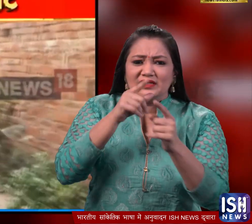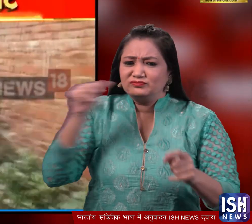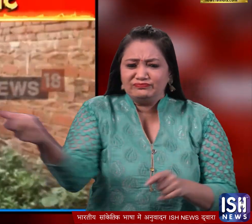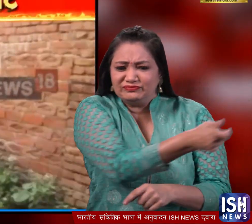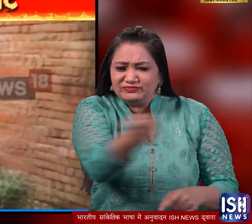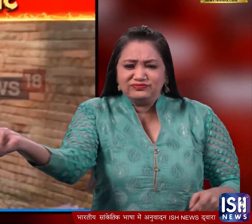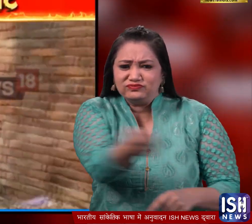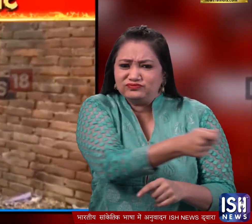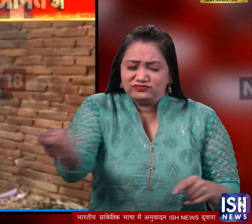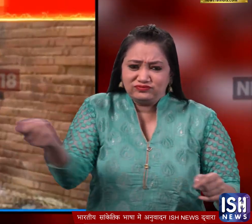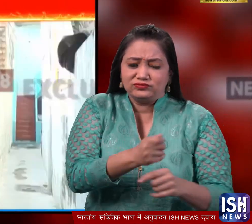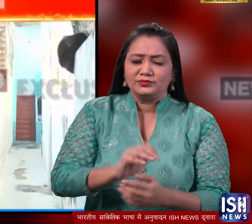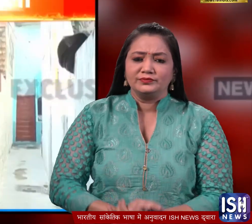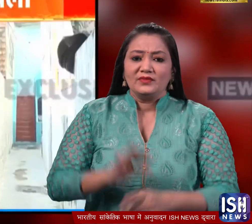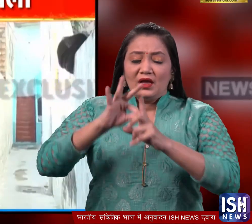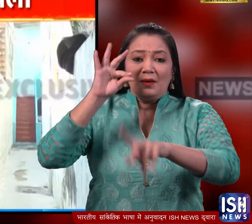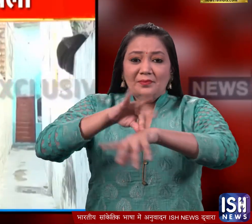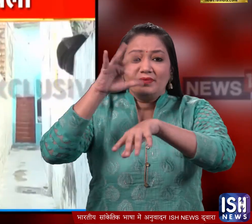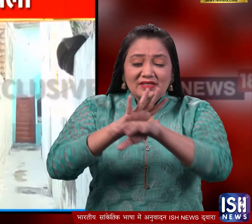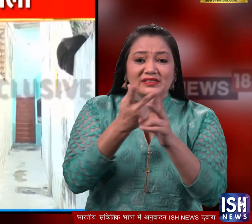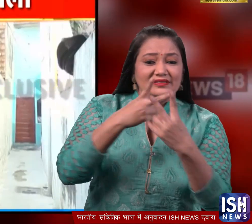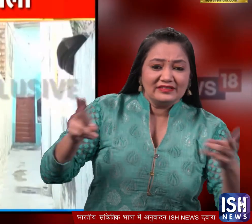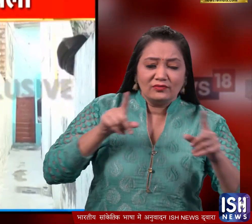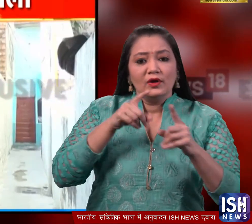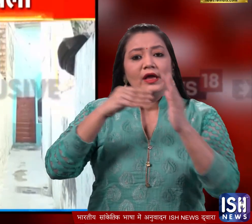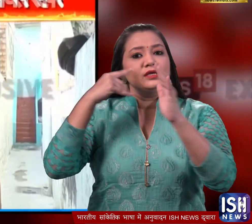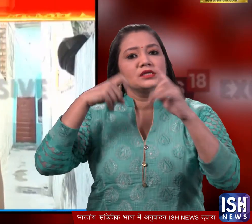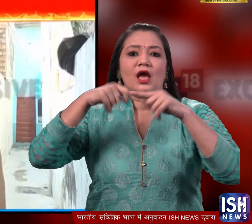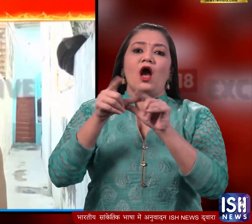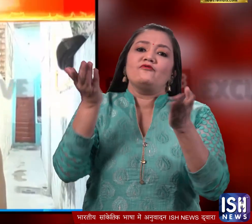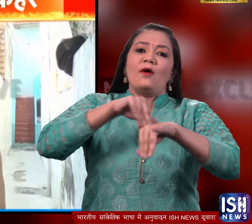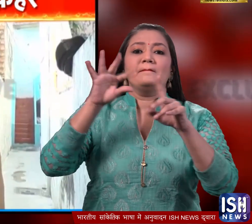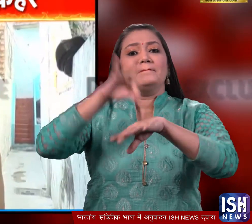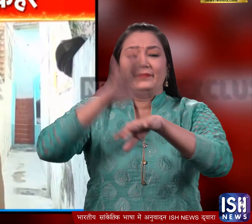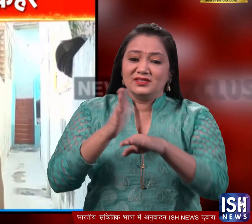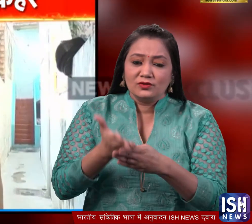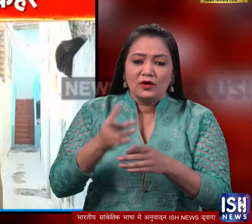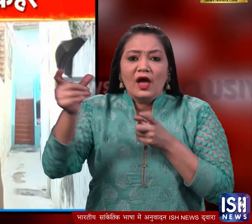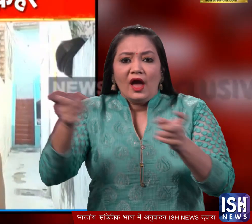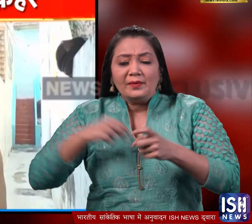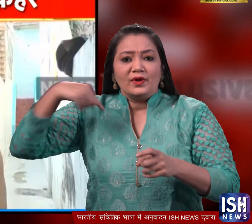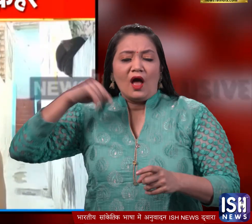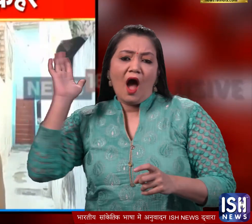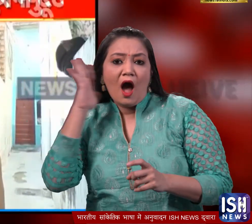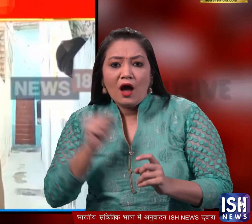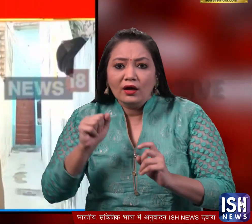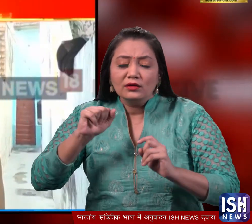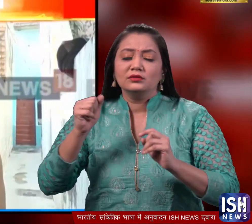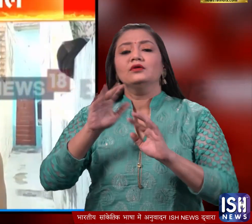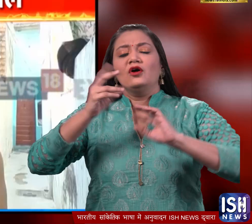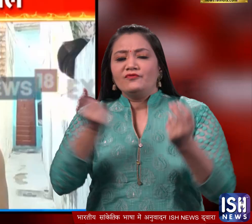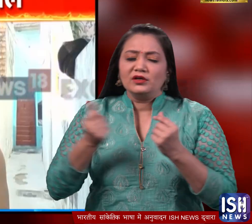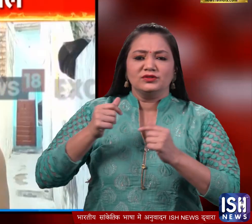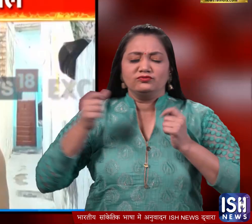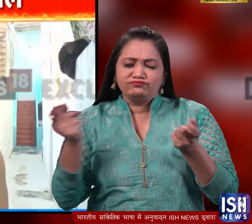वाली दवाओं का छिड़काव शुरू हो गया। मच्छरों द्वारा ये जीका वायरस आया हुआ है और जैसे ही प्रशासन को इस बारे में जानकारी हुई